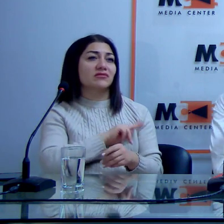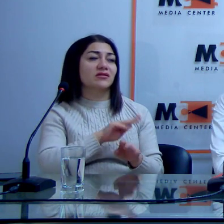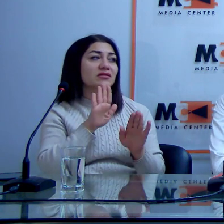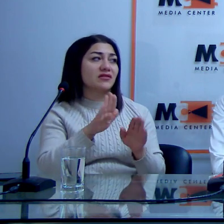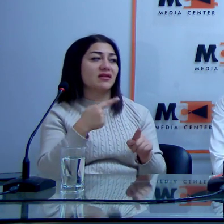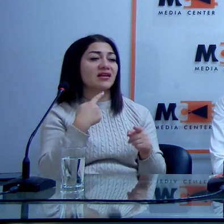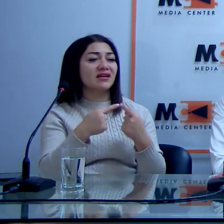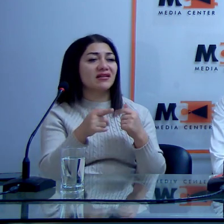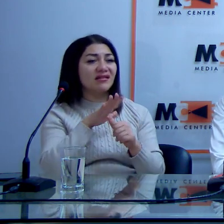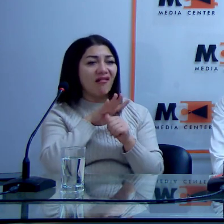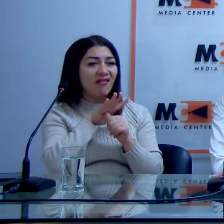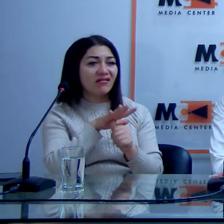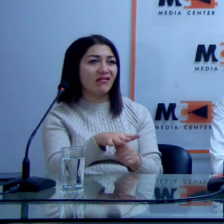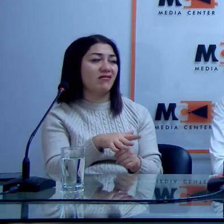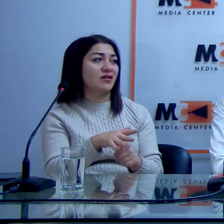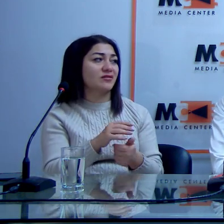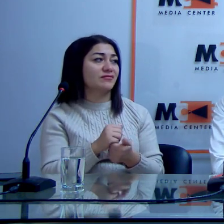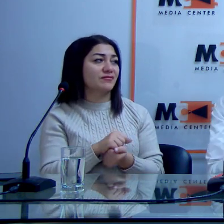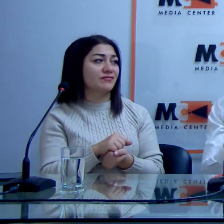խտրական